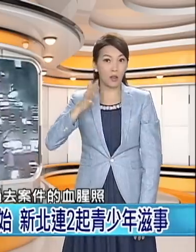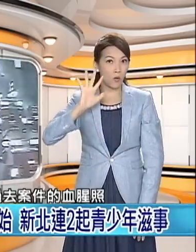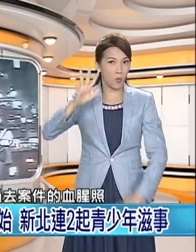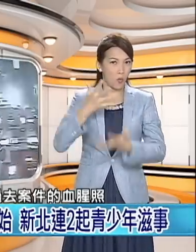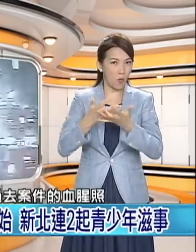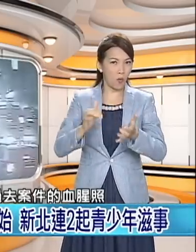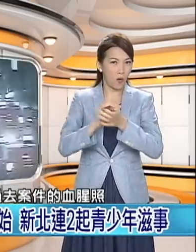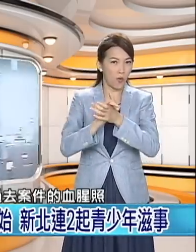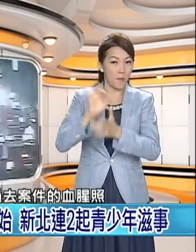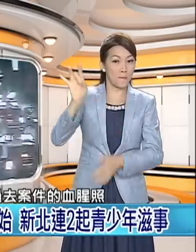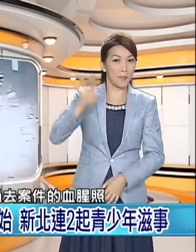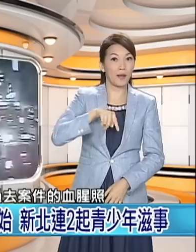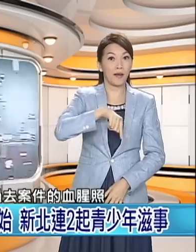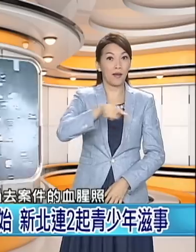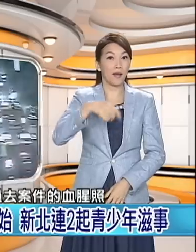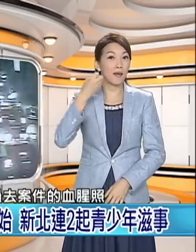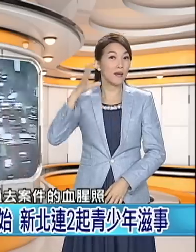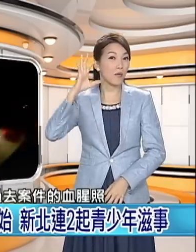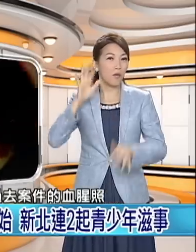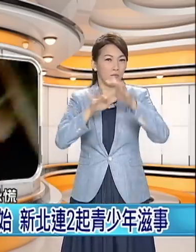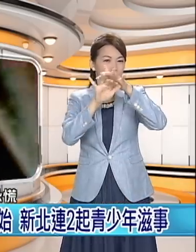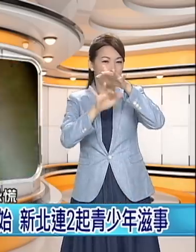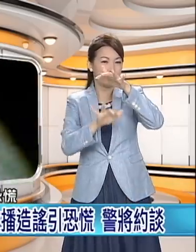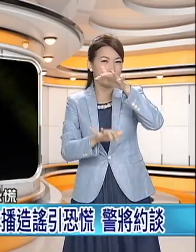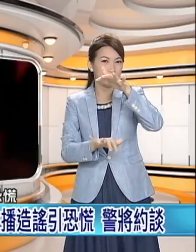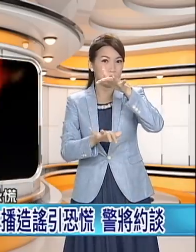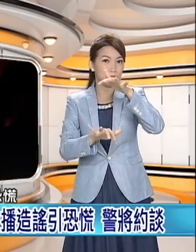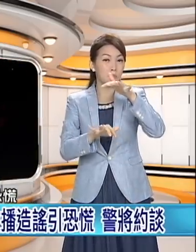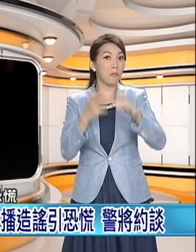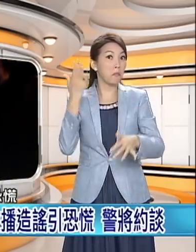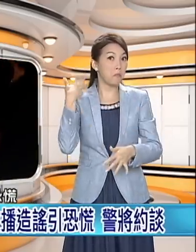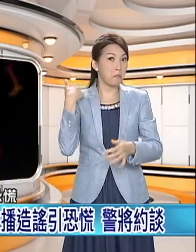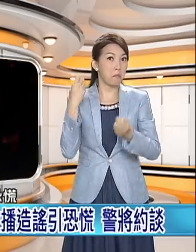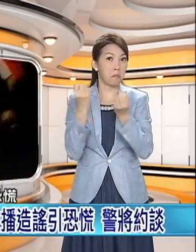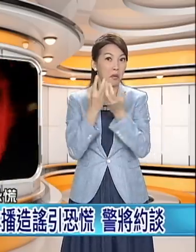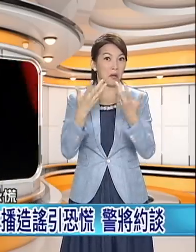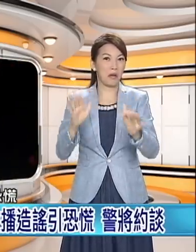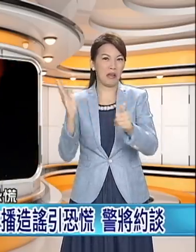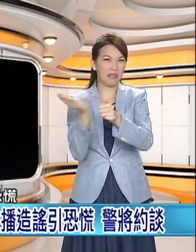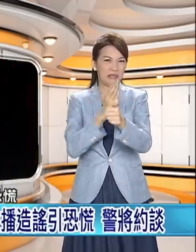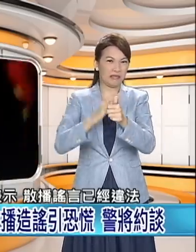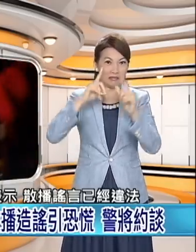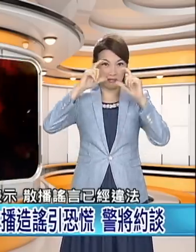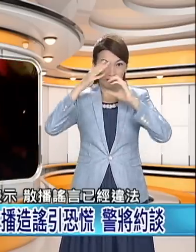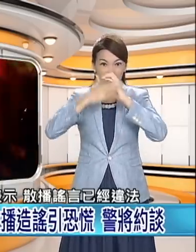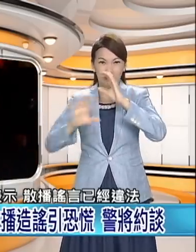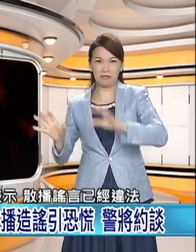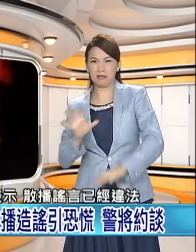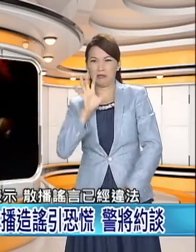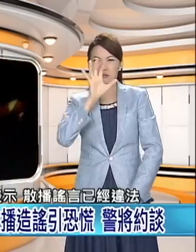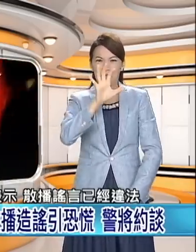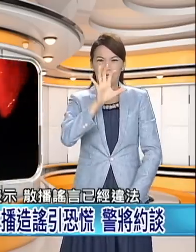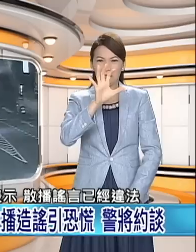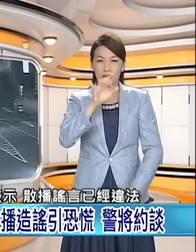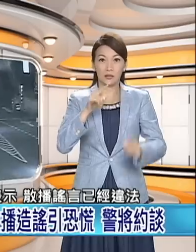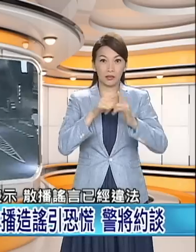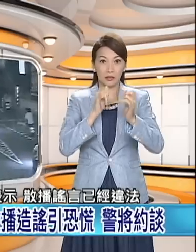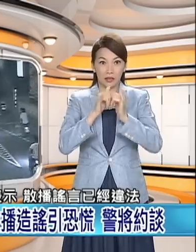去案件的血腥照，引发民众恐慌。三重警方表示，散播谣言